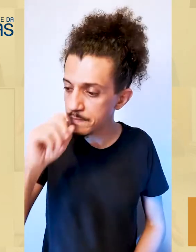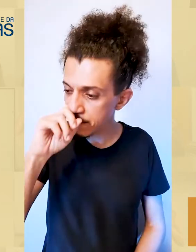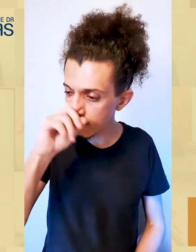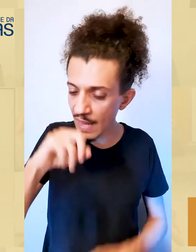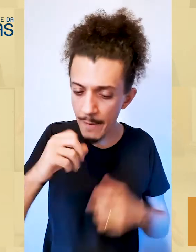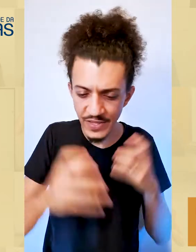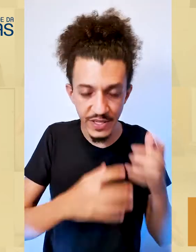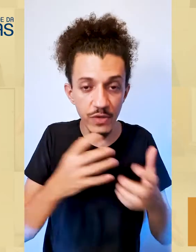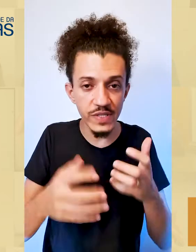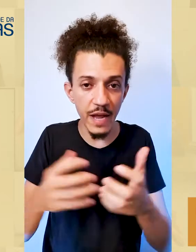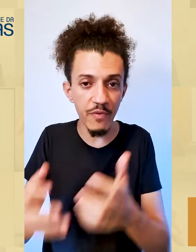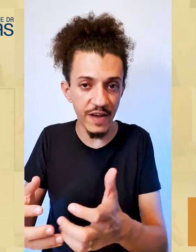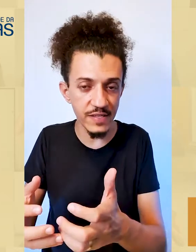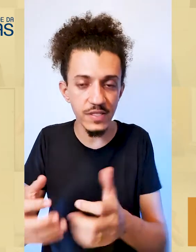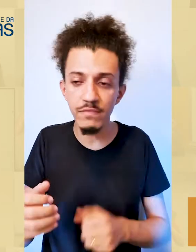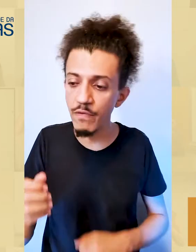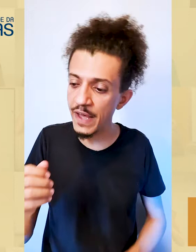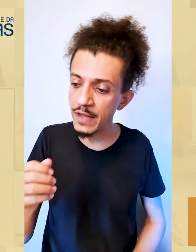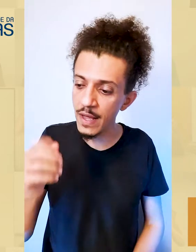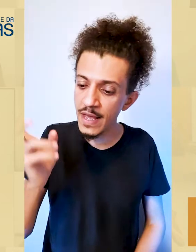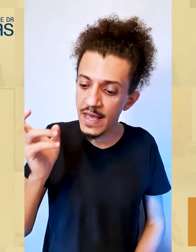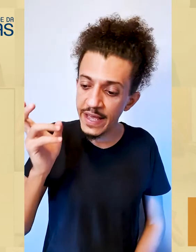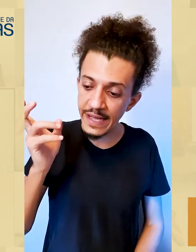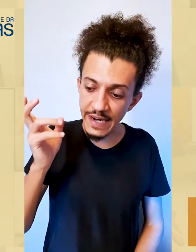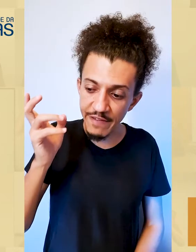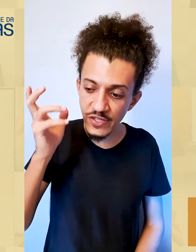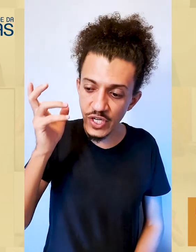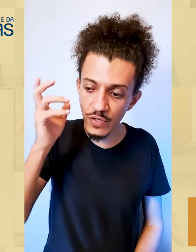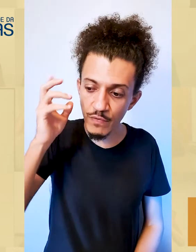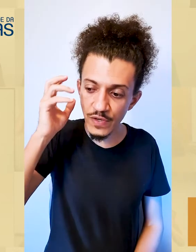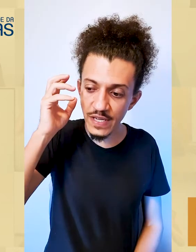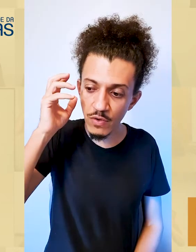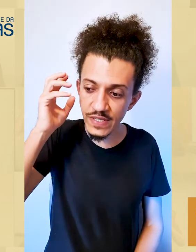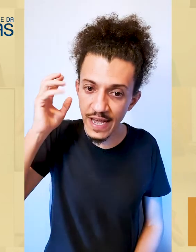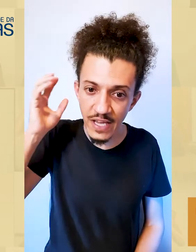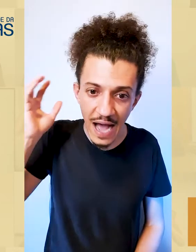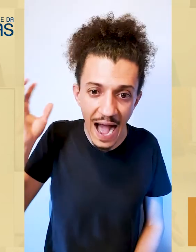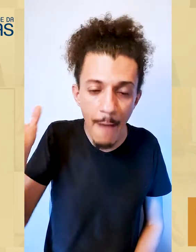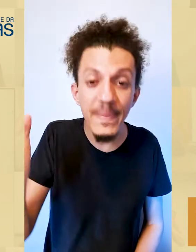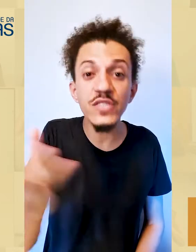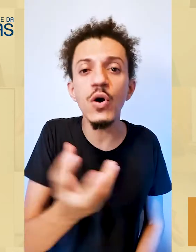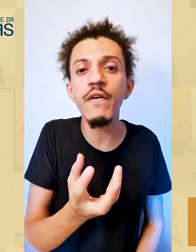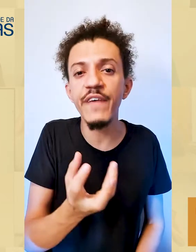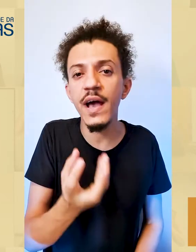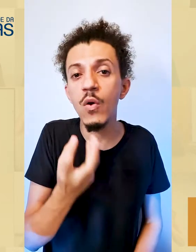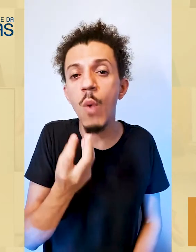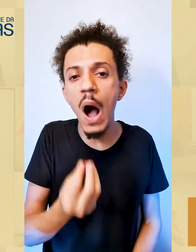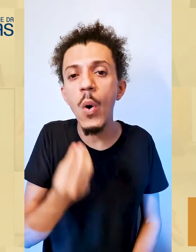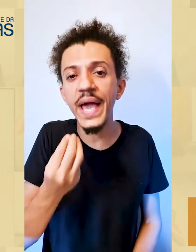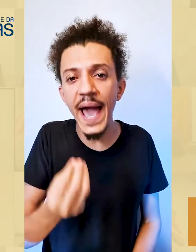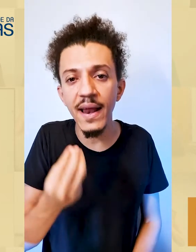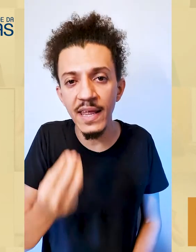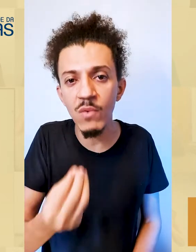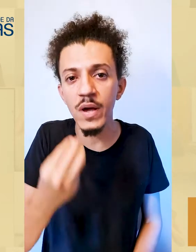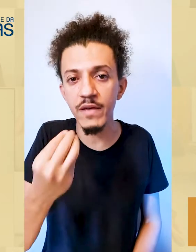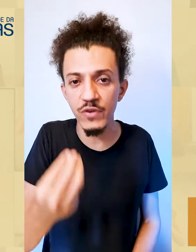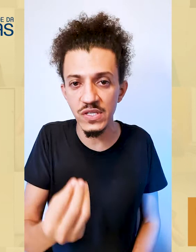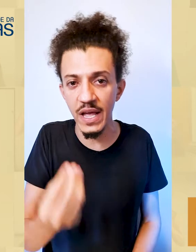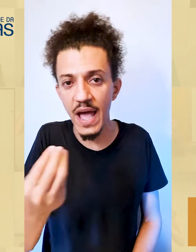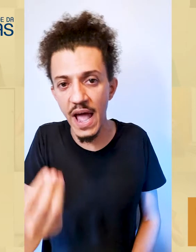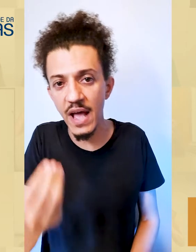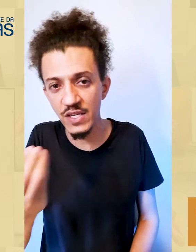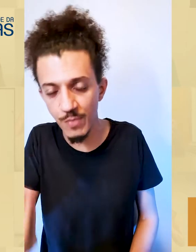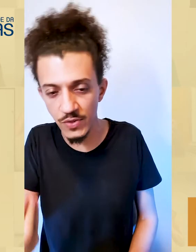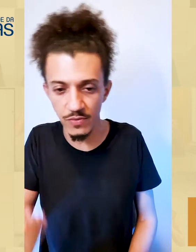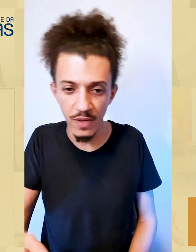nascer, à medida em que o cérebro vai se desenvolvendo, e que através disso você consegue absorver qualquer língua que